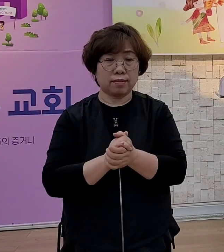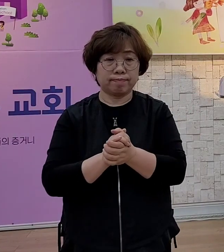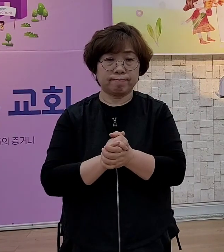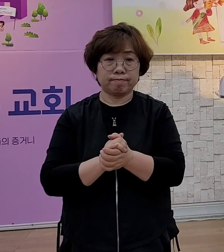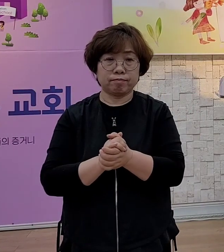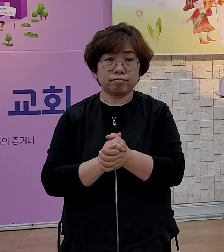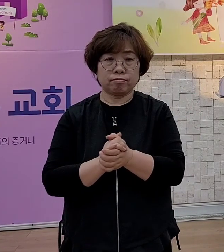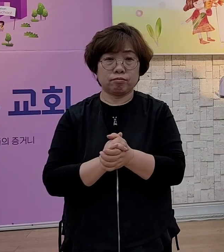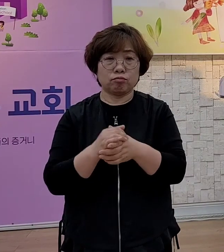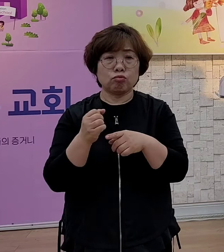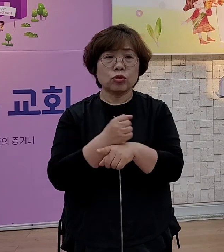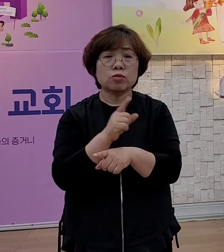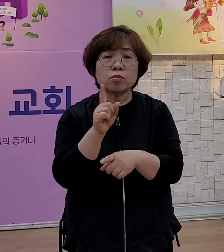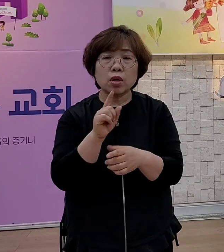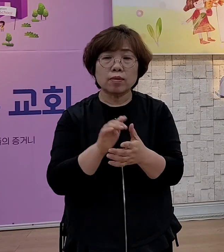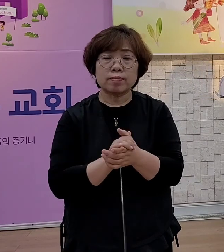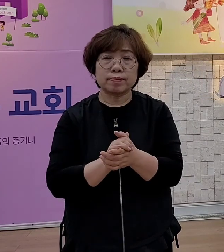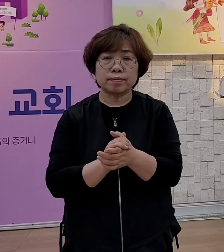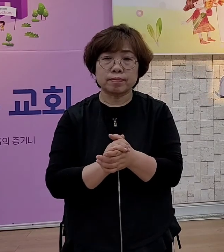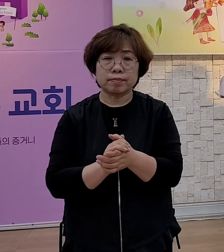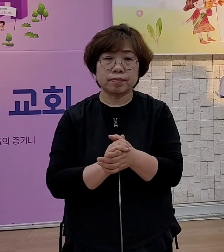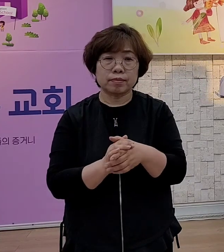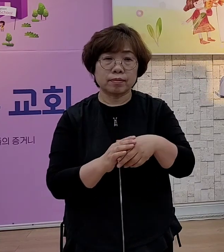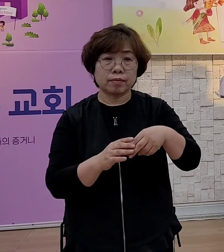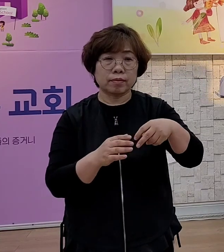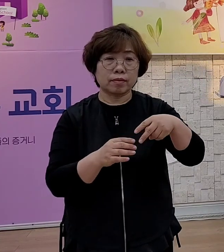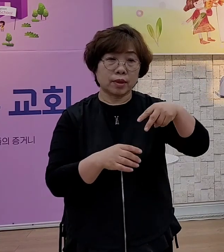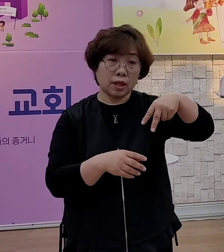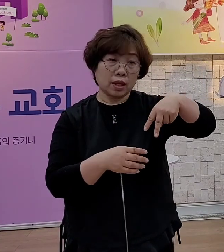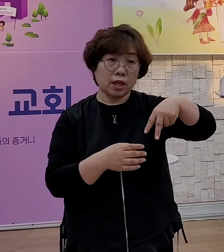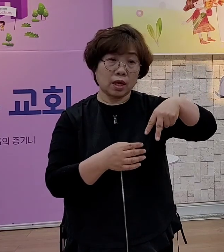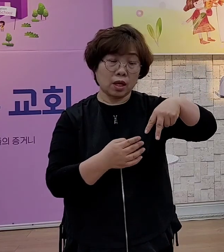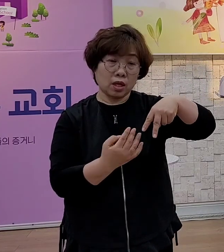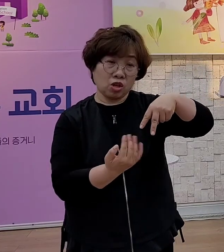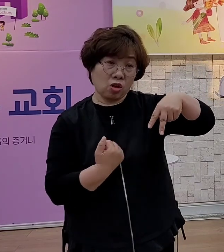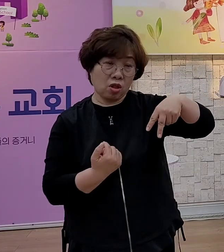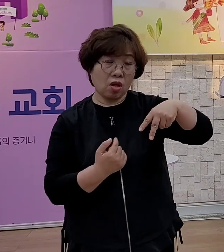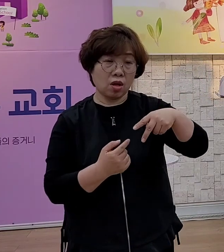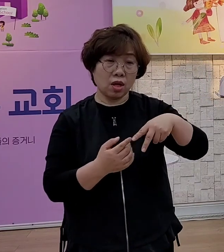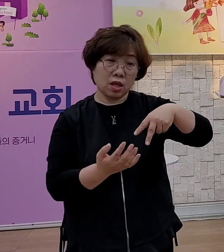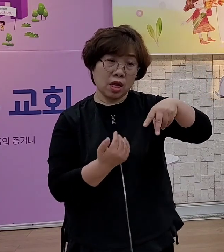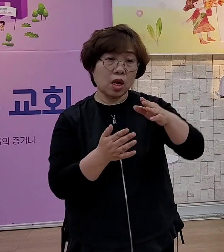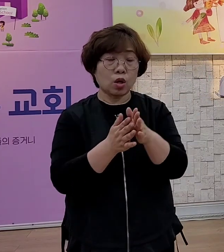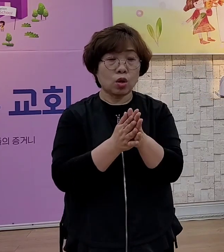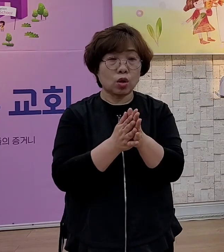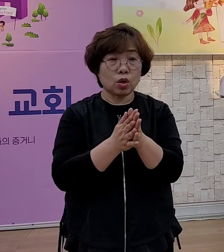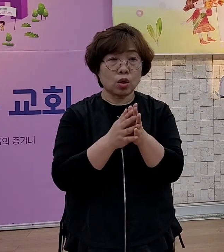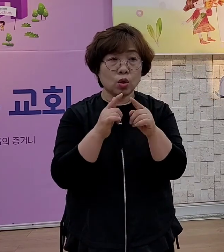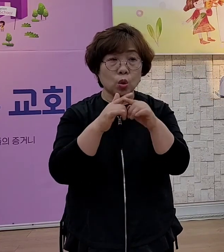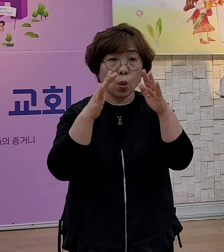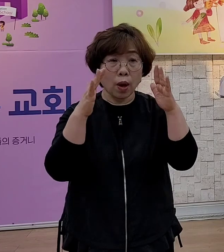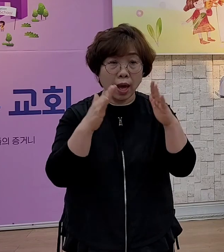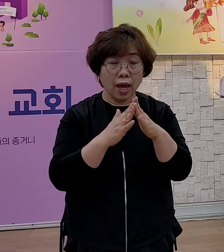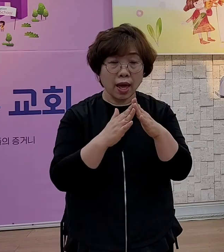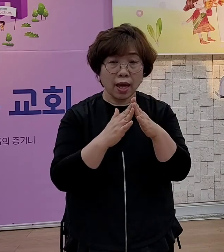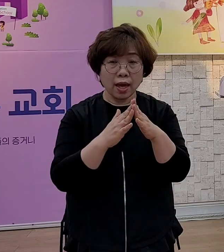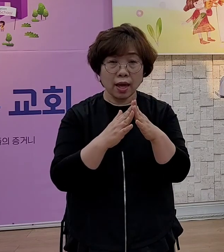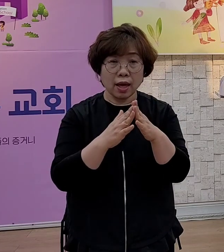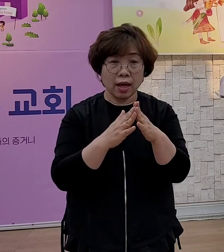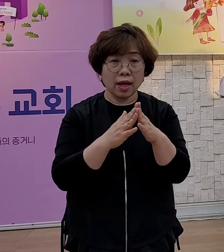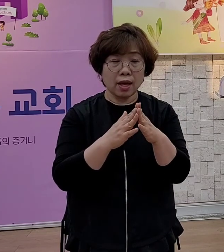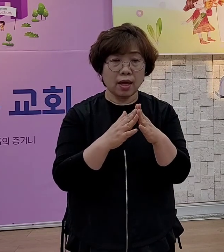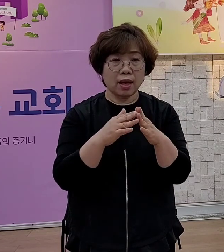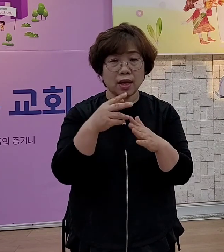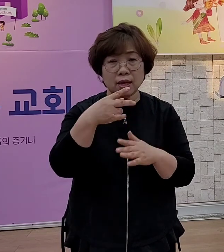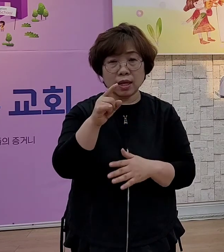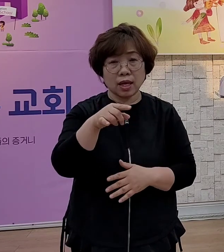이 무슨 말이냐 하면은 여러분 데살로니가 교회가 생긴 지 얼마 안 됐을 때 이 데살로니가 교회는 사도 바울에게 이런